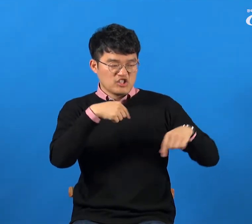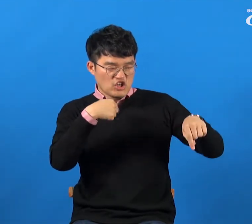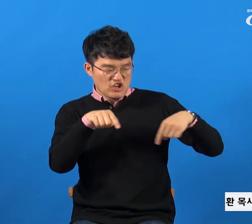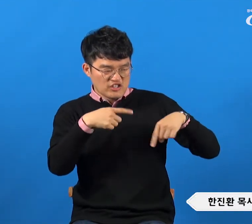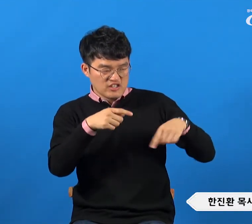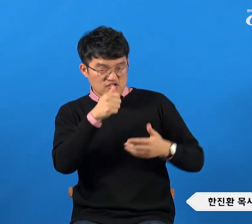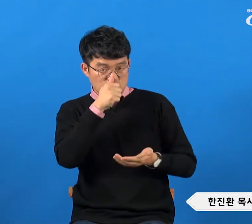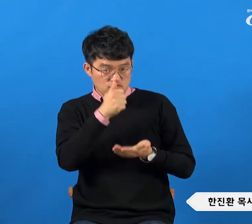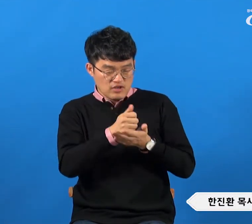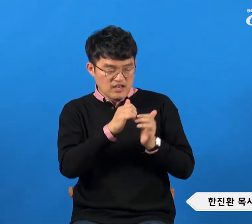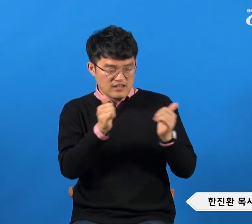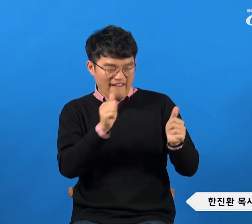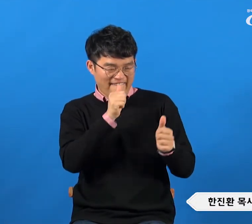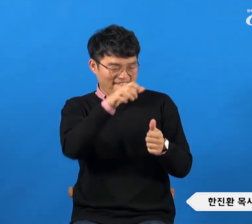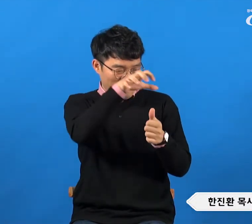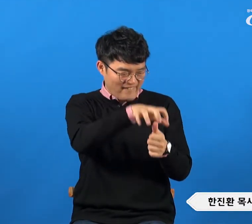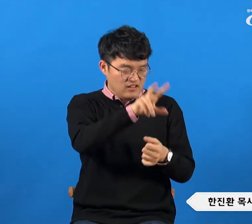분입니다.